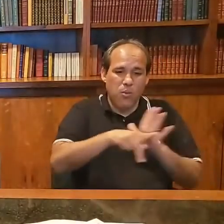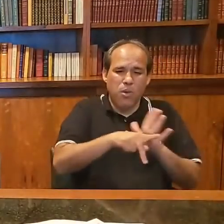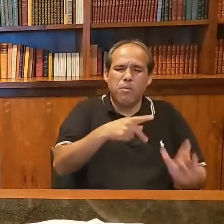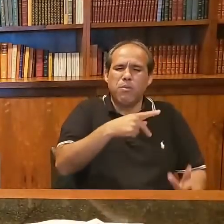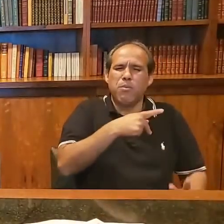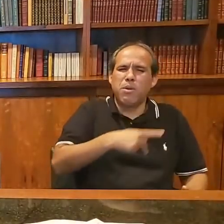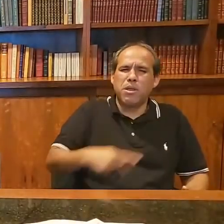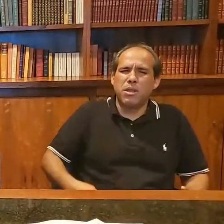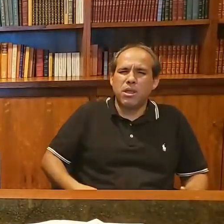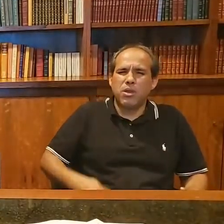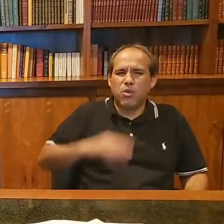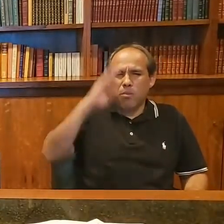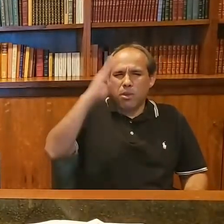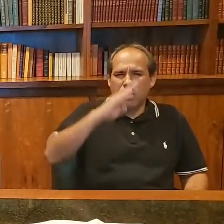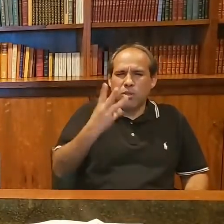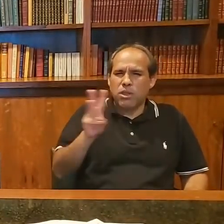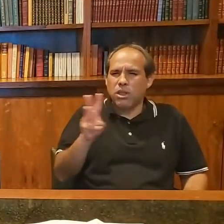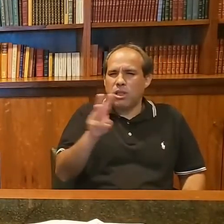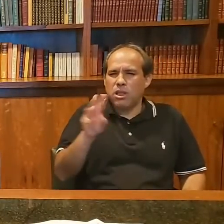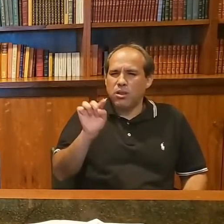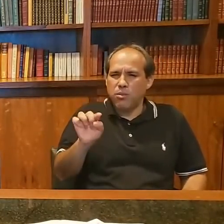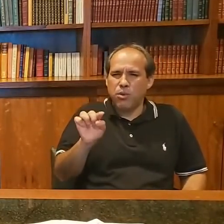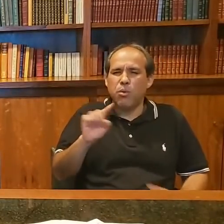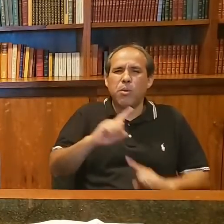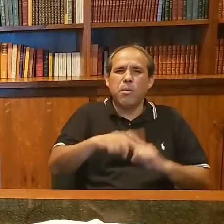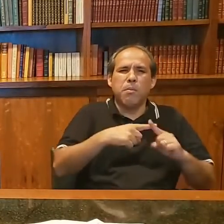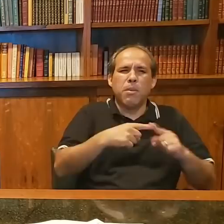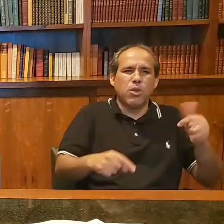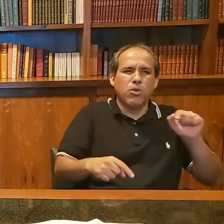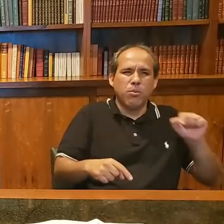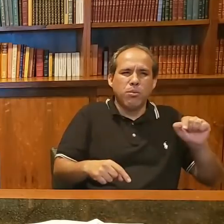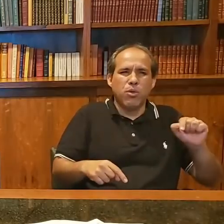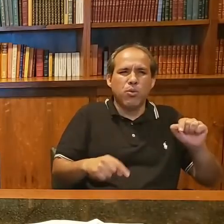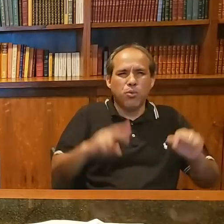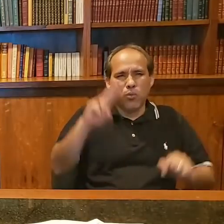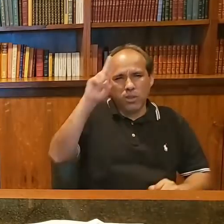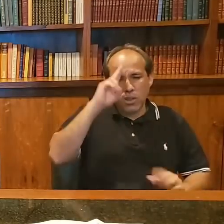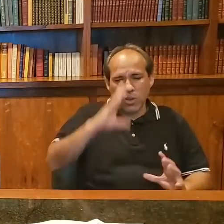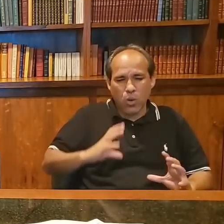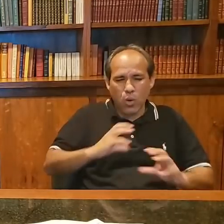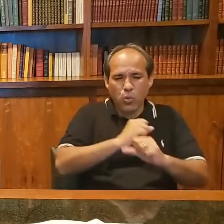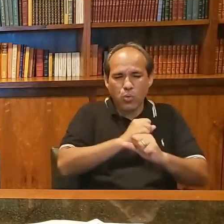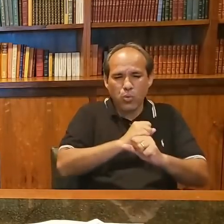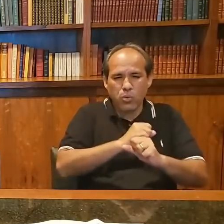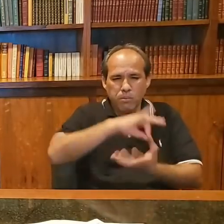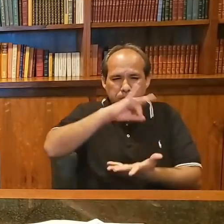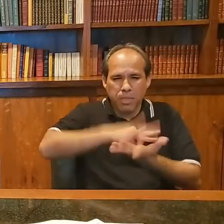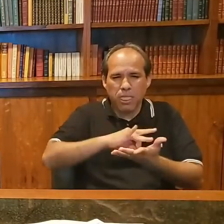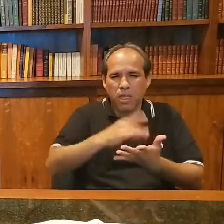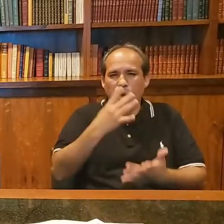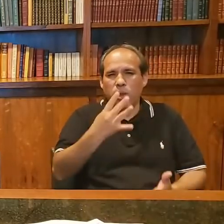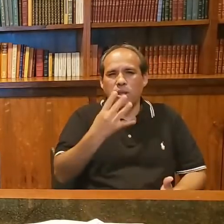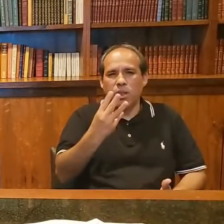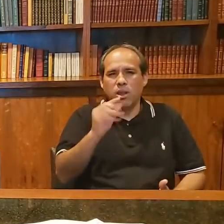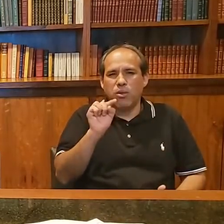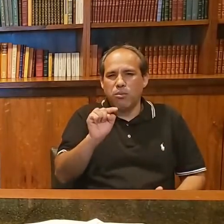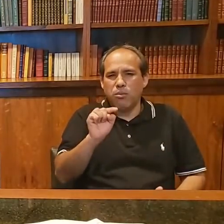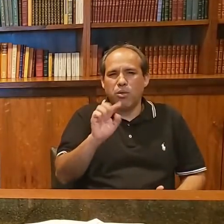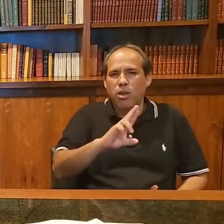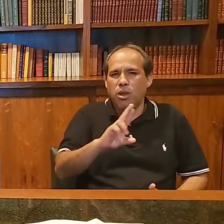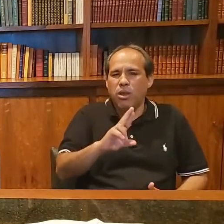33 mil brutos, mais 12 mil do Exército, bruto vai dar 45 mil. Então devo passar descontando tudo por